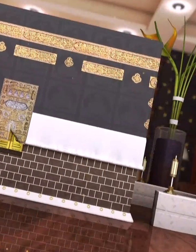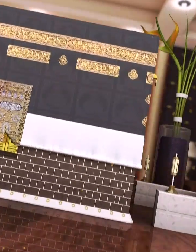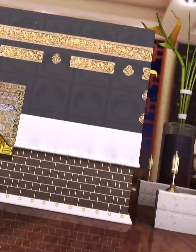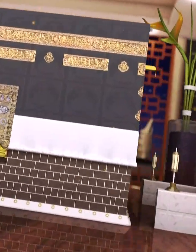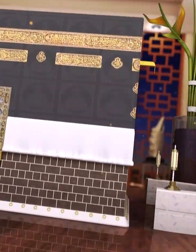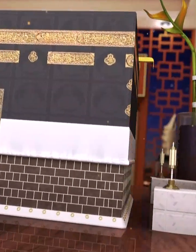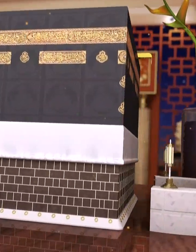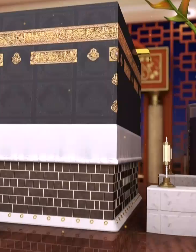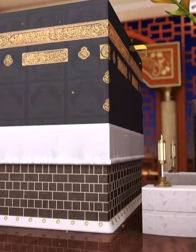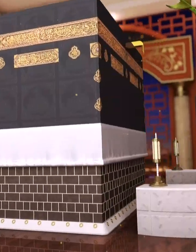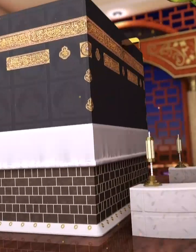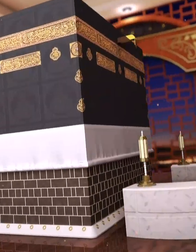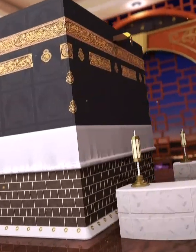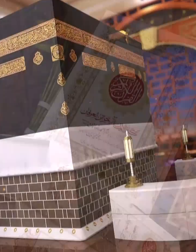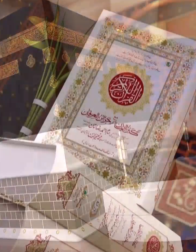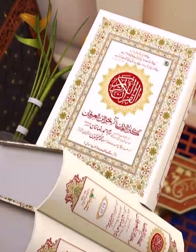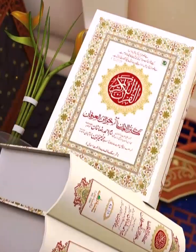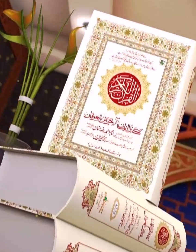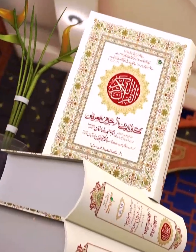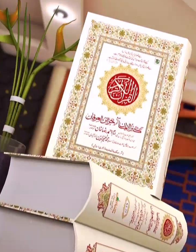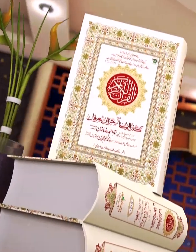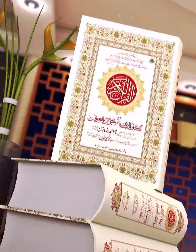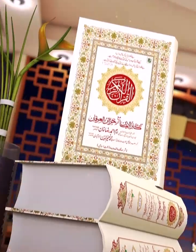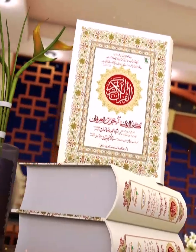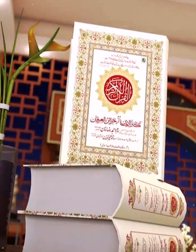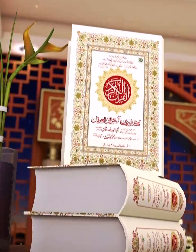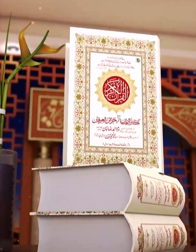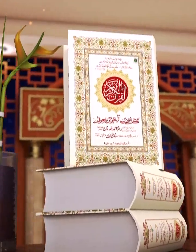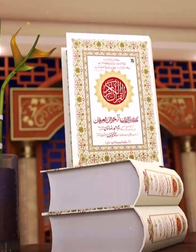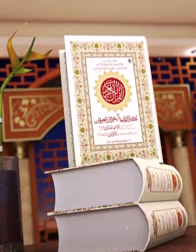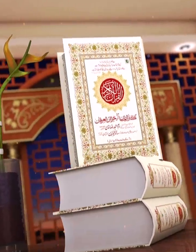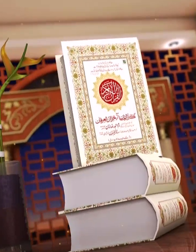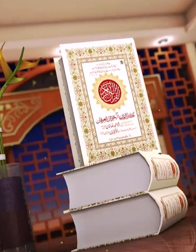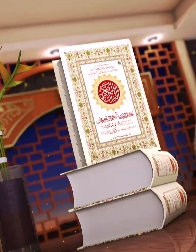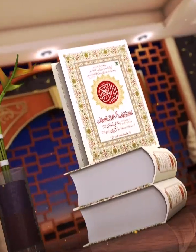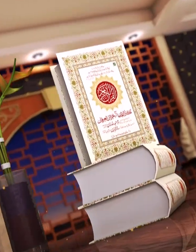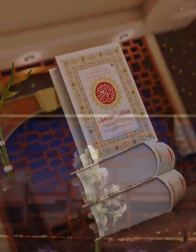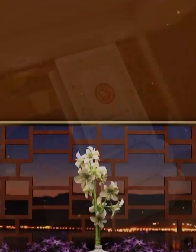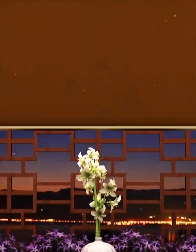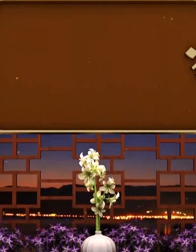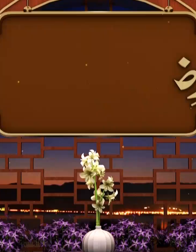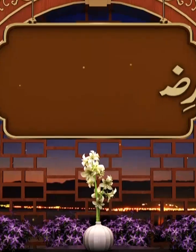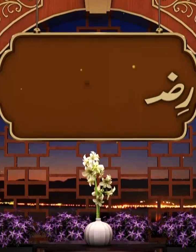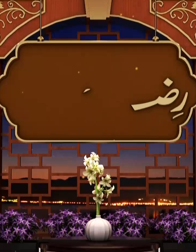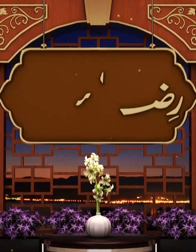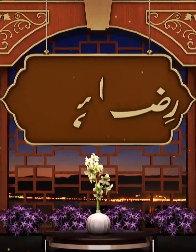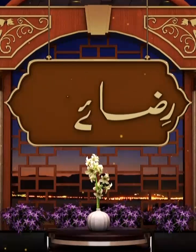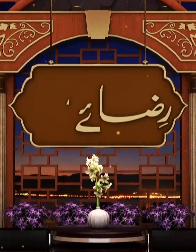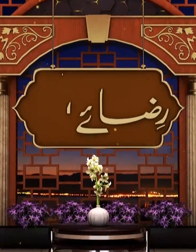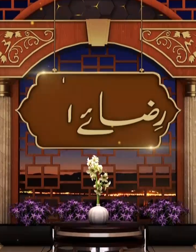ایمان پہ خاتمہ ہو تو منعم، ملے